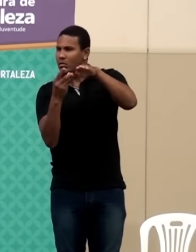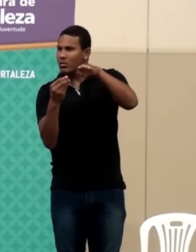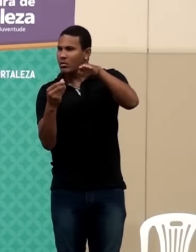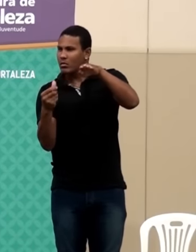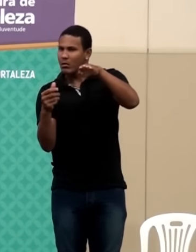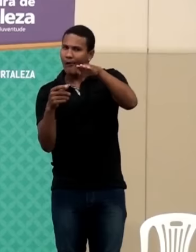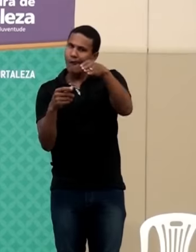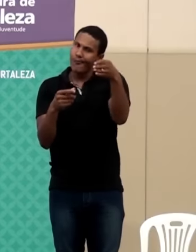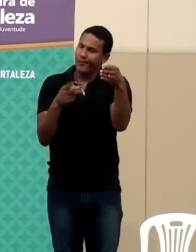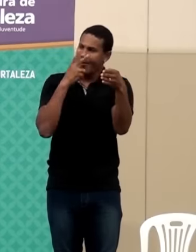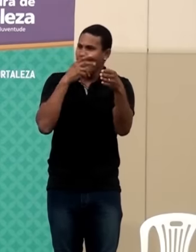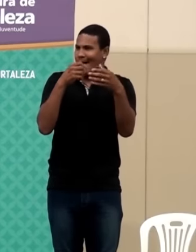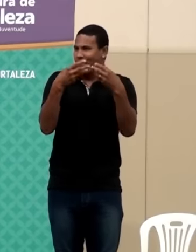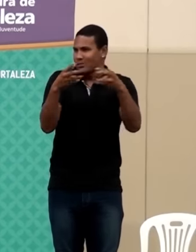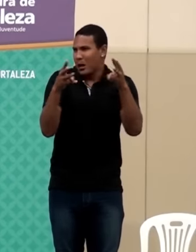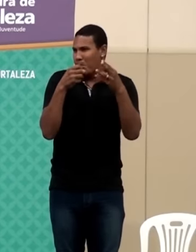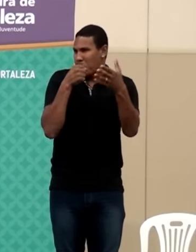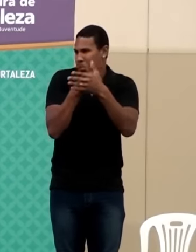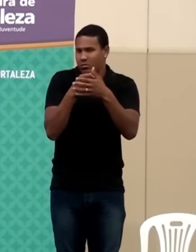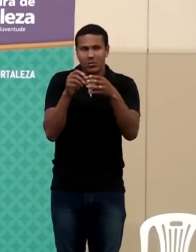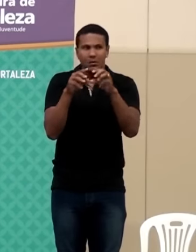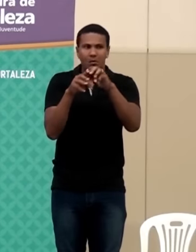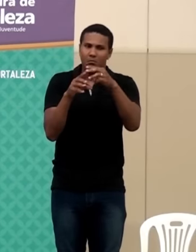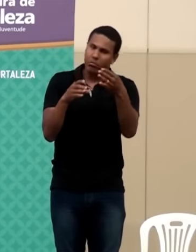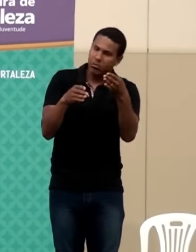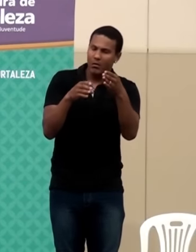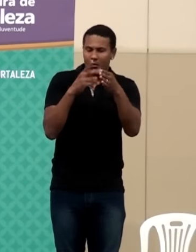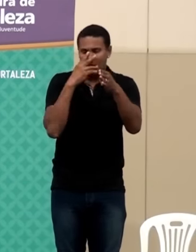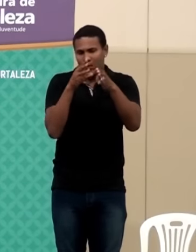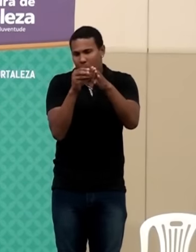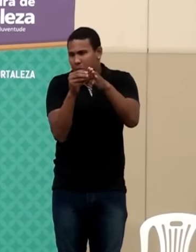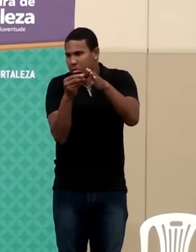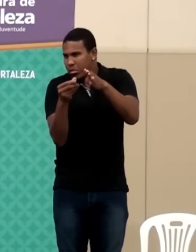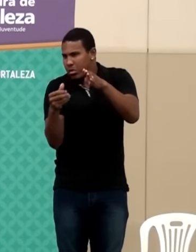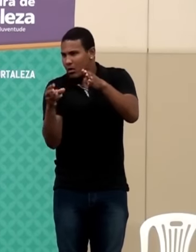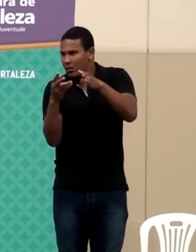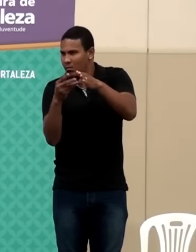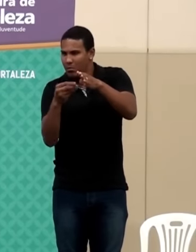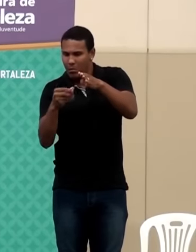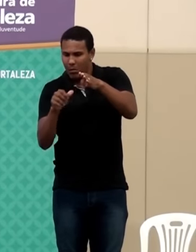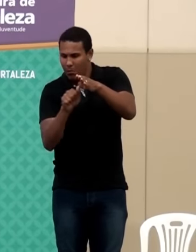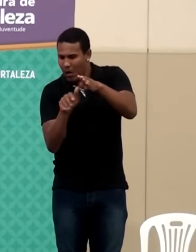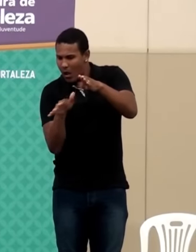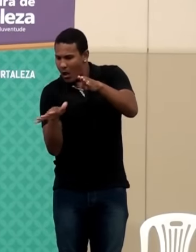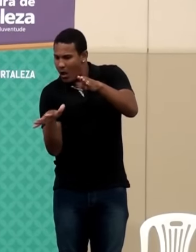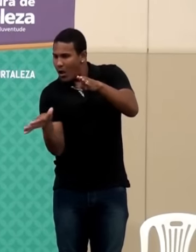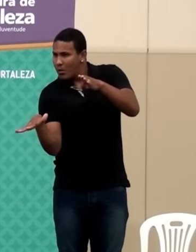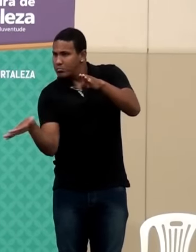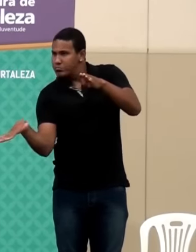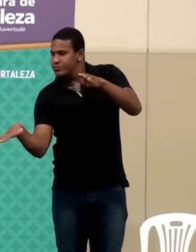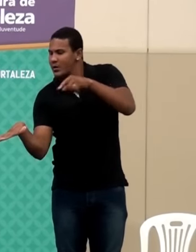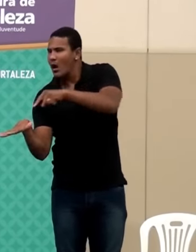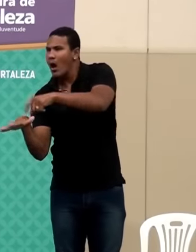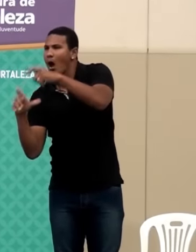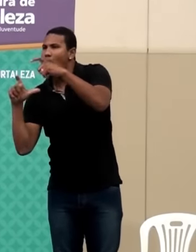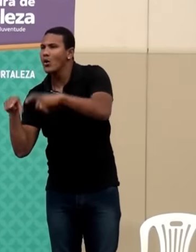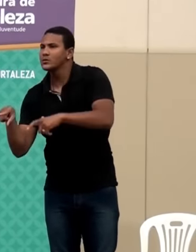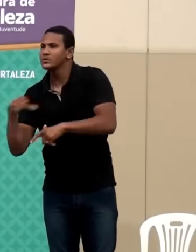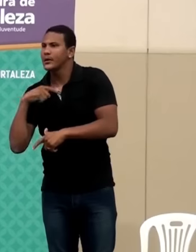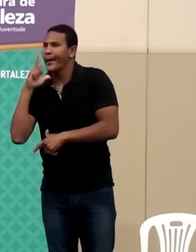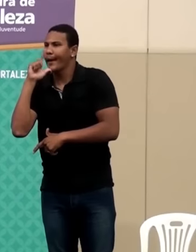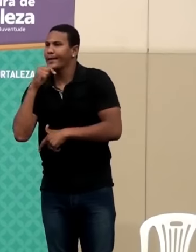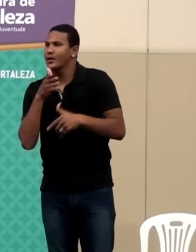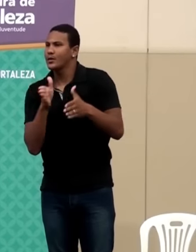ácido acabou vazando e acabou chegando ao rio, próximo lá da rodovia, onde estava a carreta,